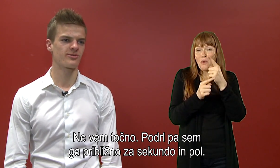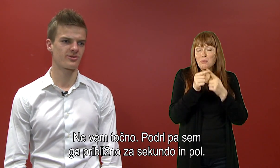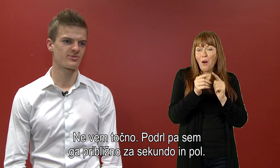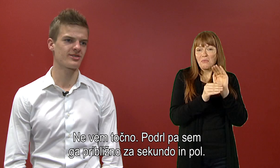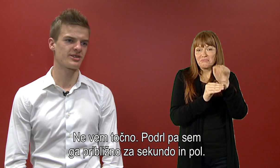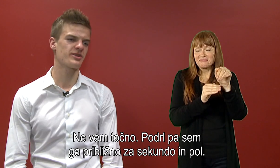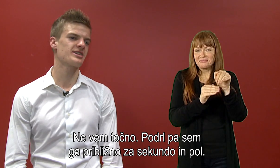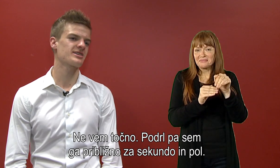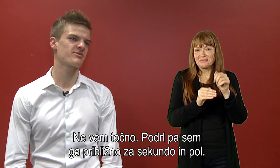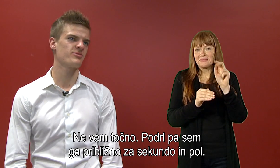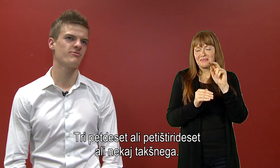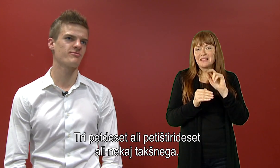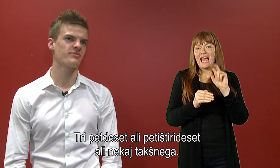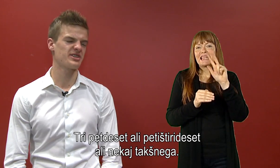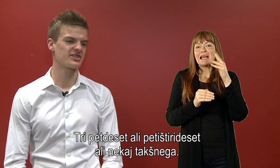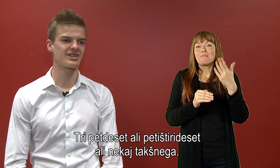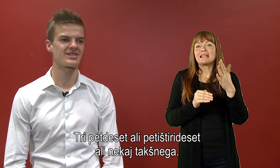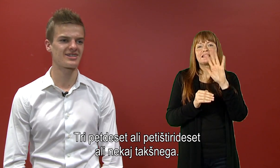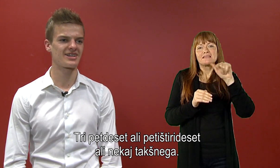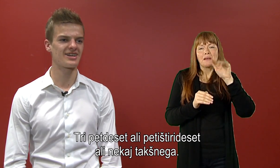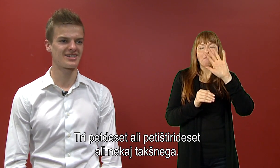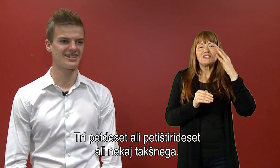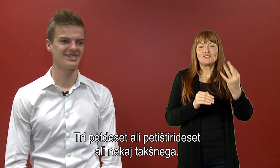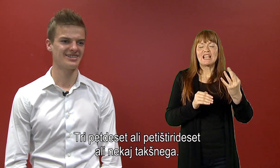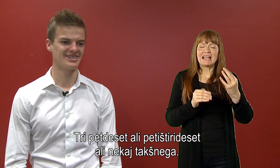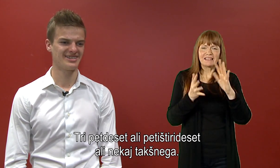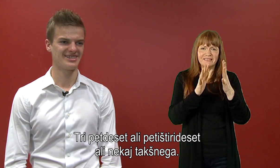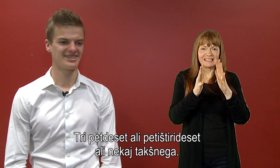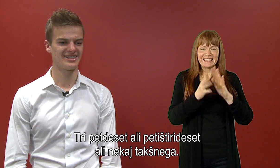pol, to se pravi 3:50 pa 45, nekaj takega.